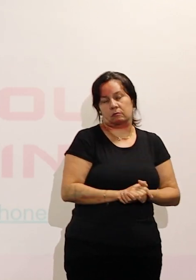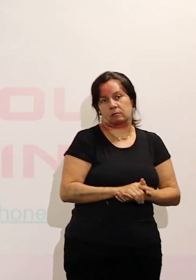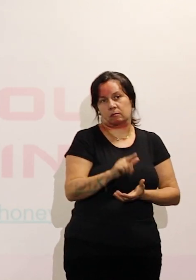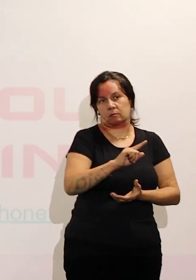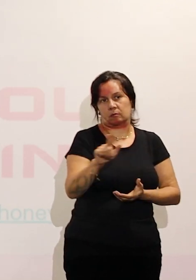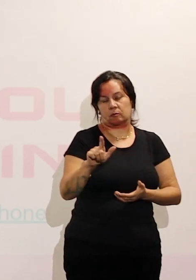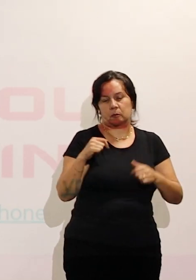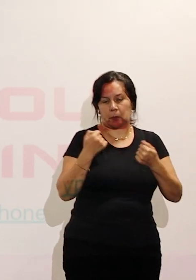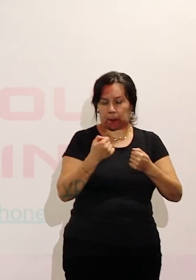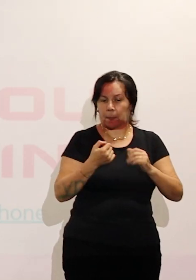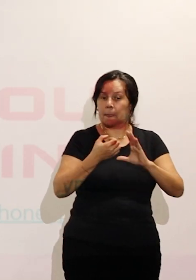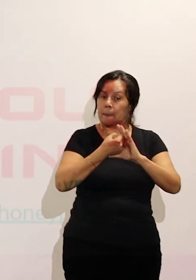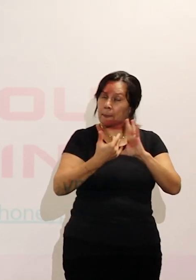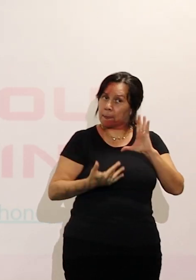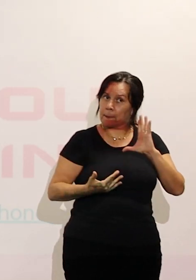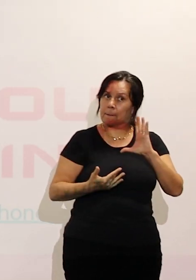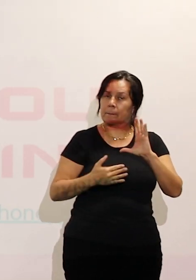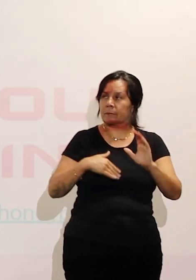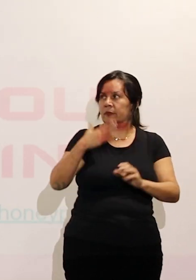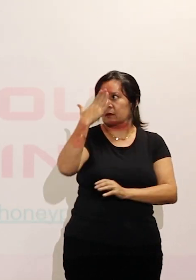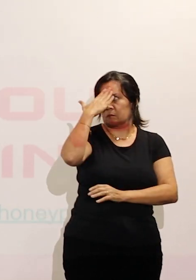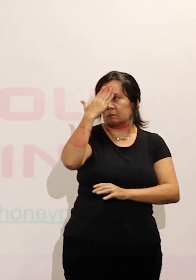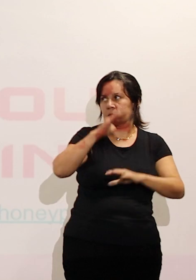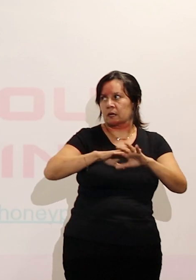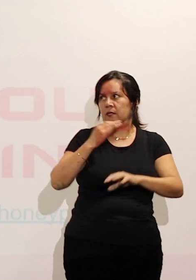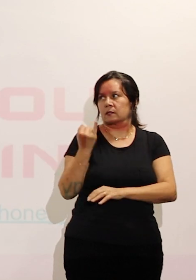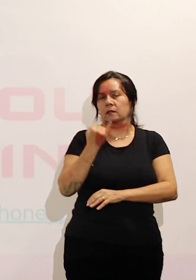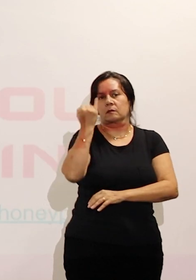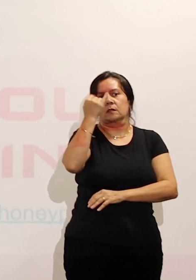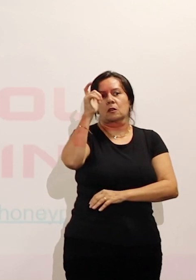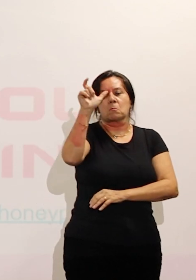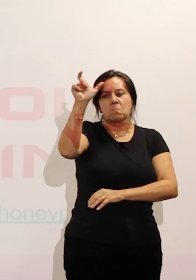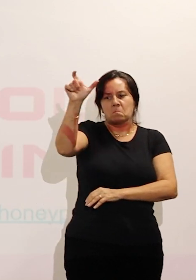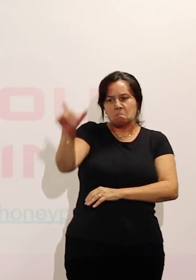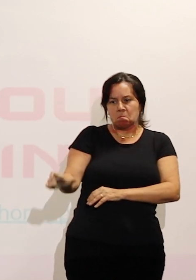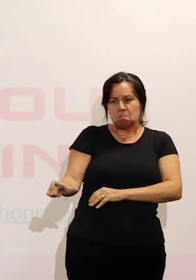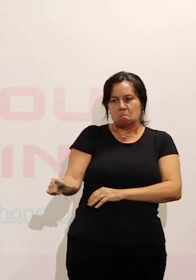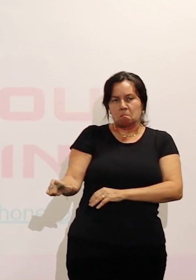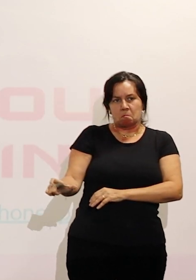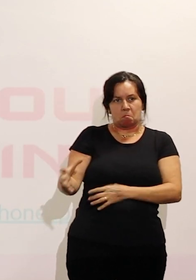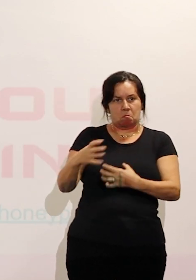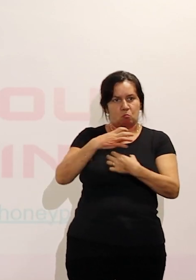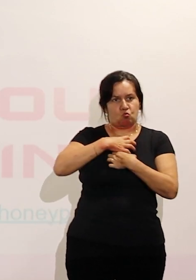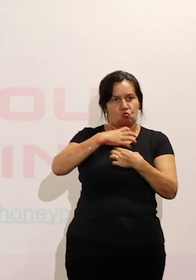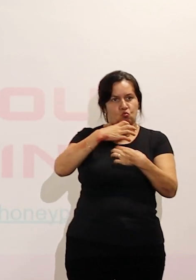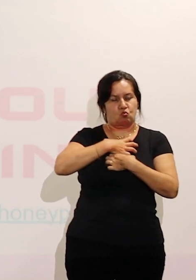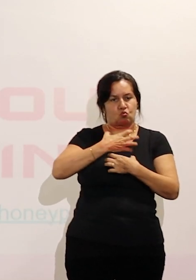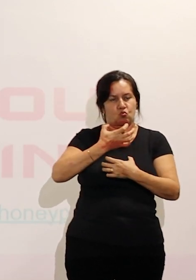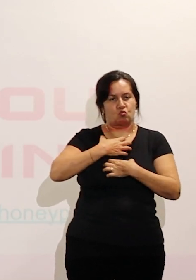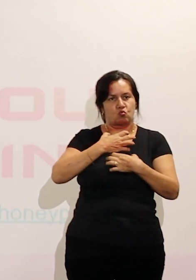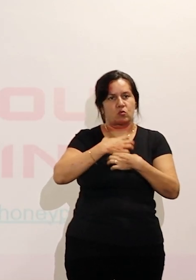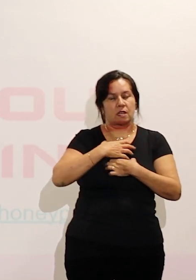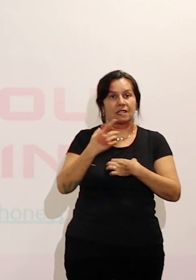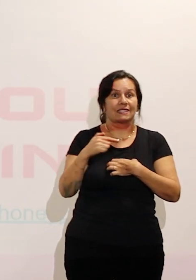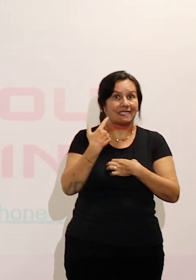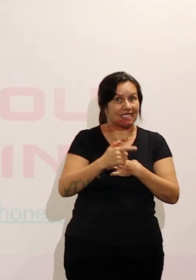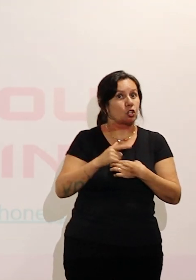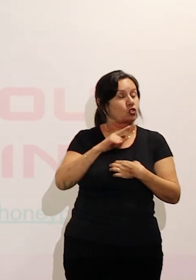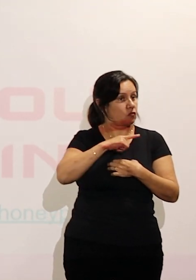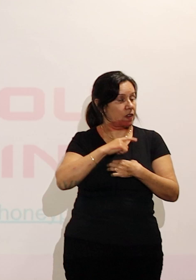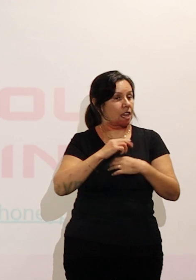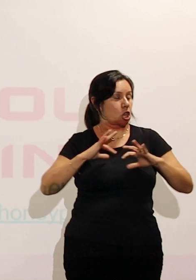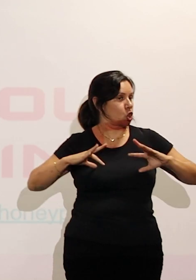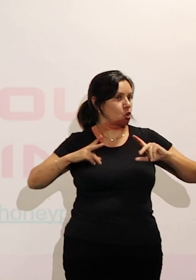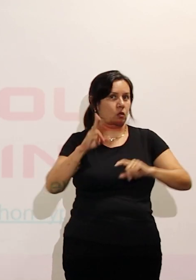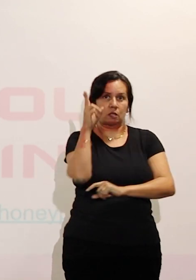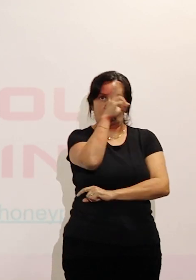vai ter algumas dessas questões, mas o muito importante é a personalidade e essas questões. Se a gente tiver toda a história, melhor ainda. E aí depende muito